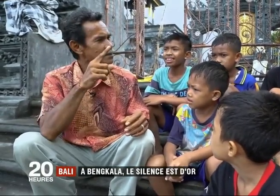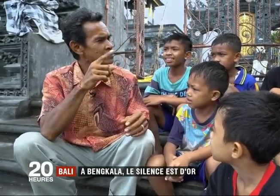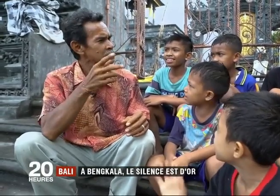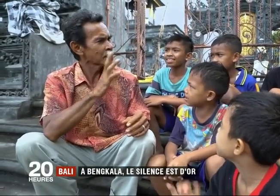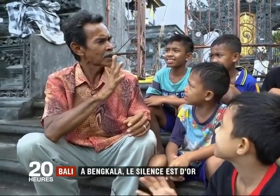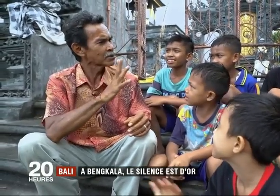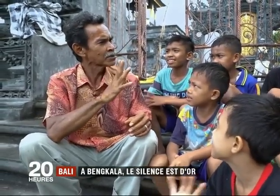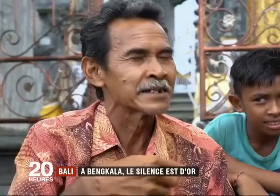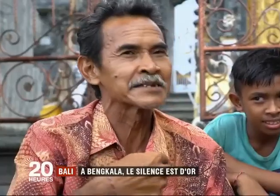Non.